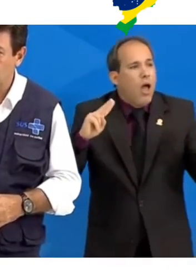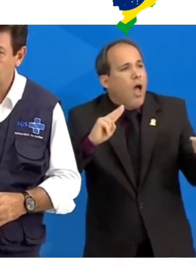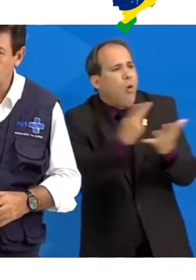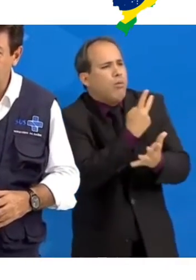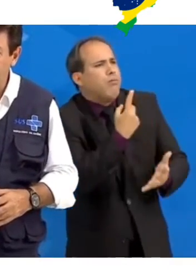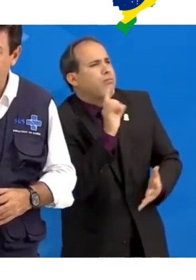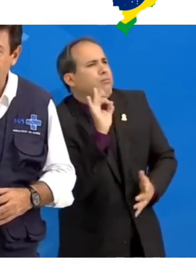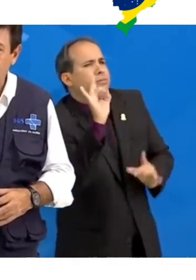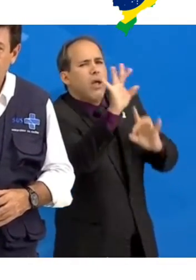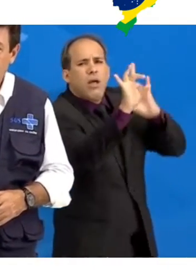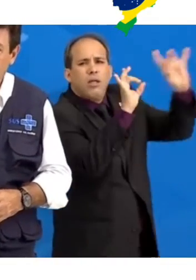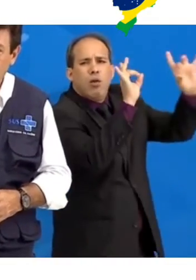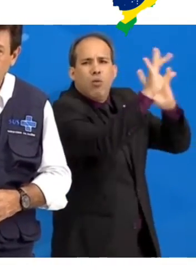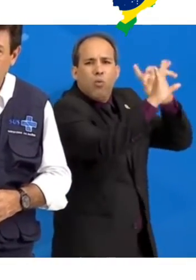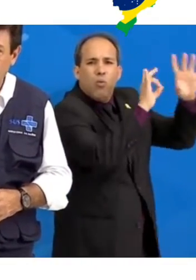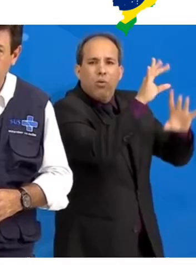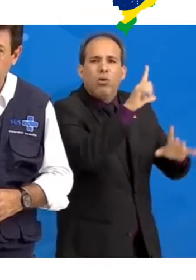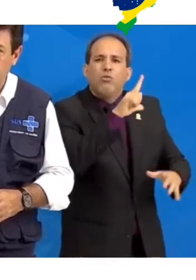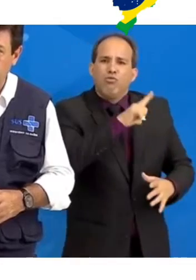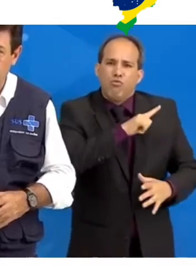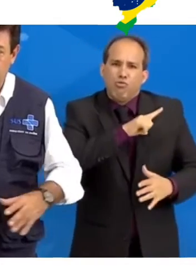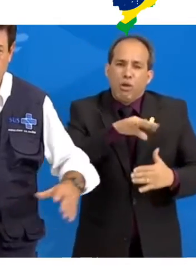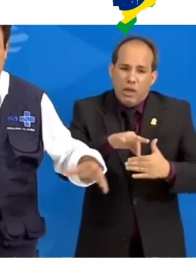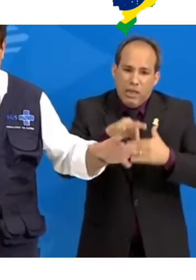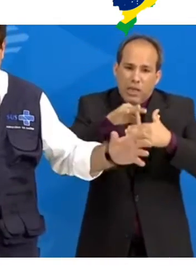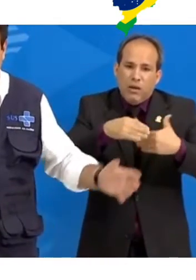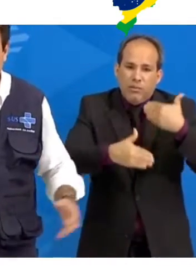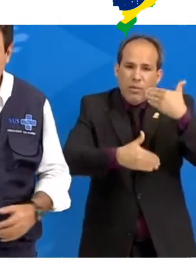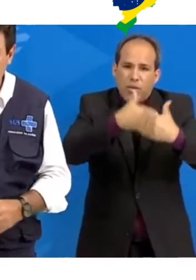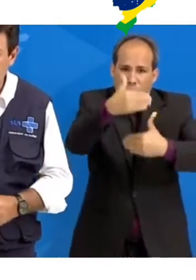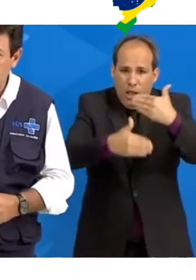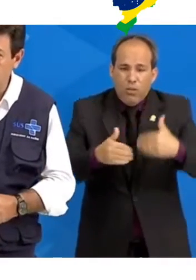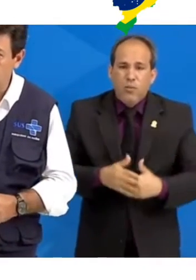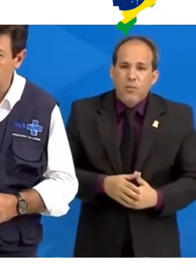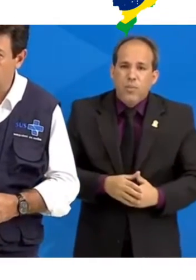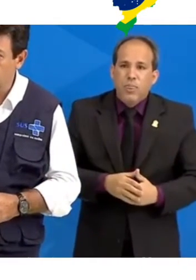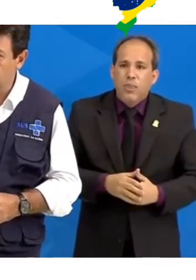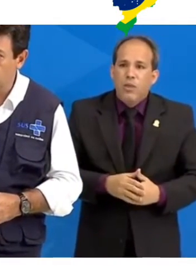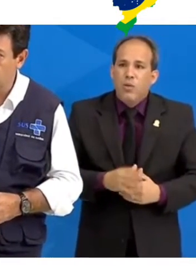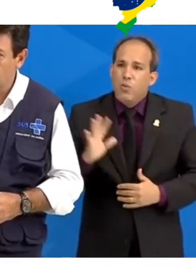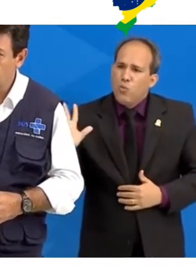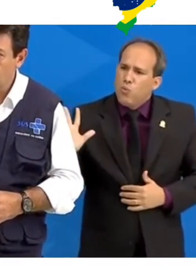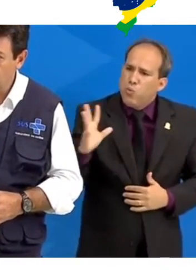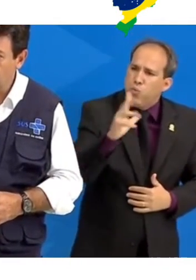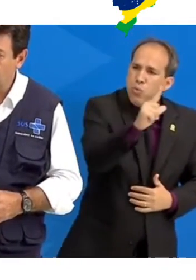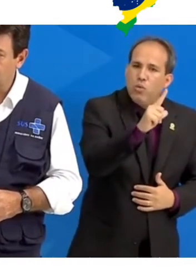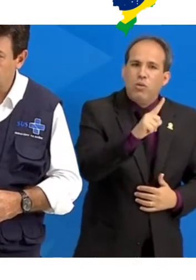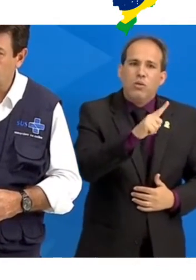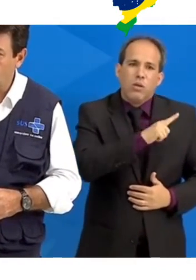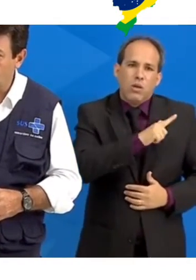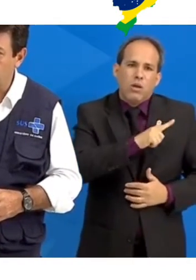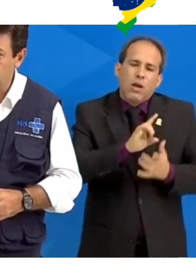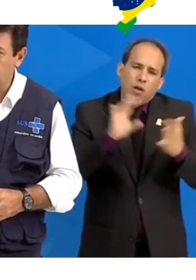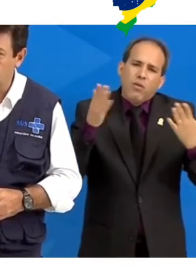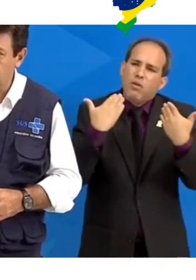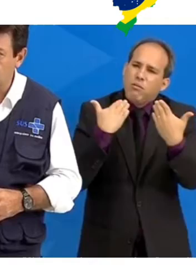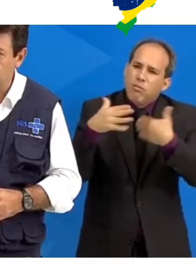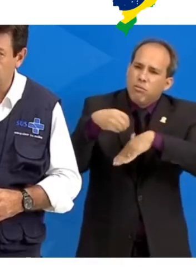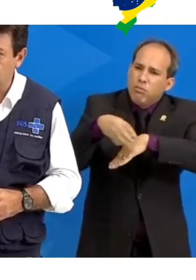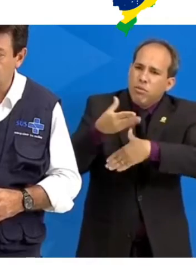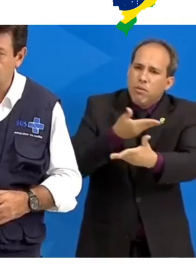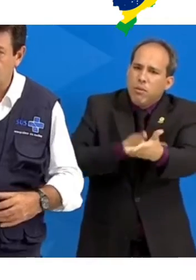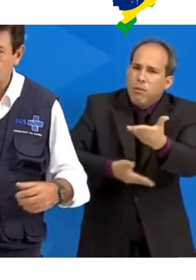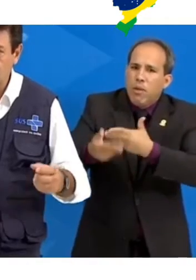acontecimentos, lidera a condução desse processo. Todos nós, ministros, estamos muito à vontade de trocarmos as